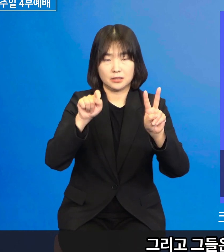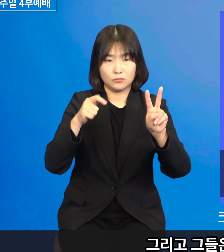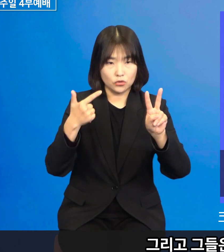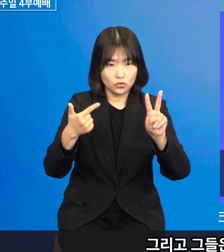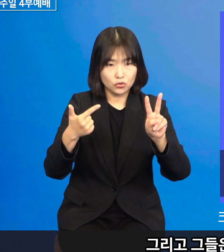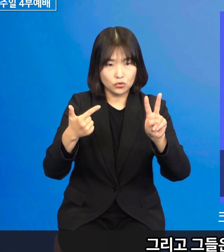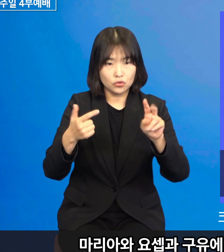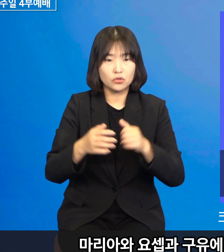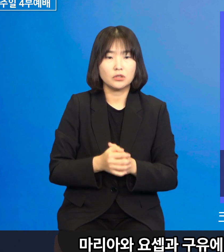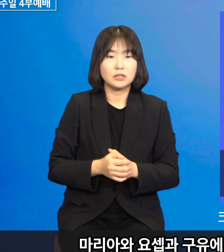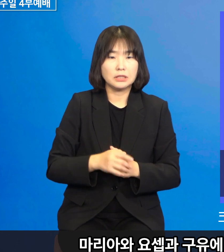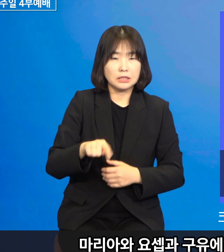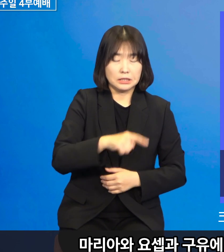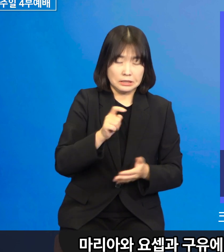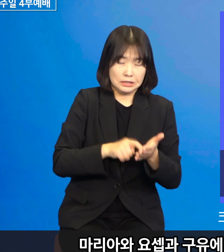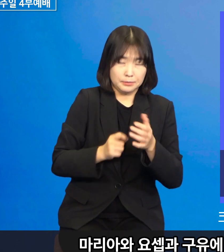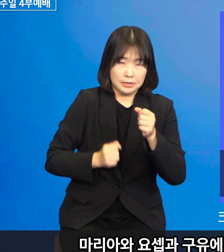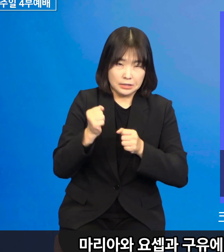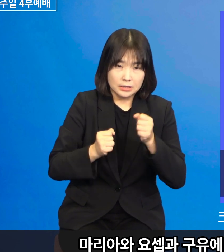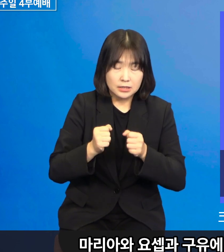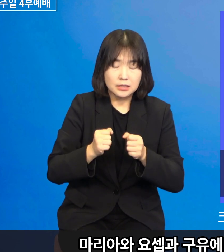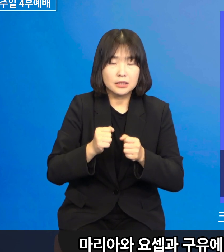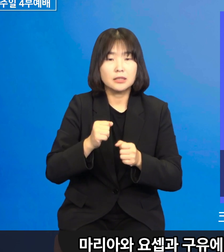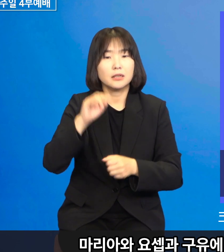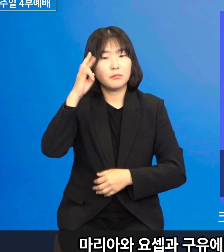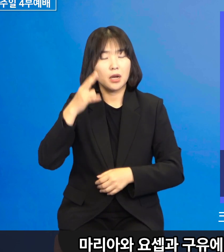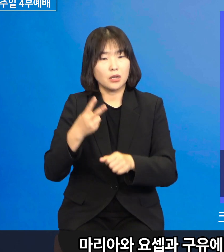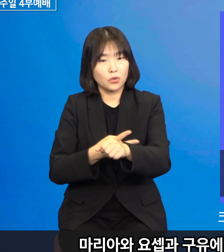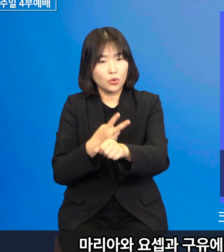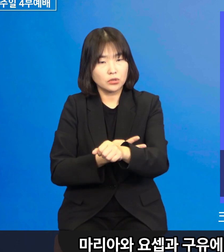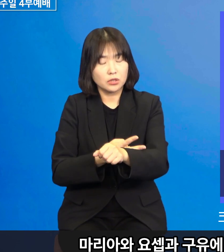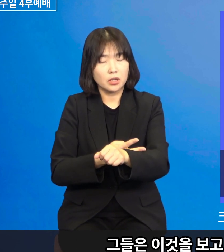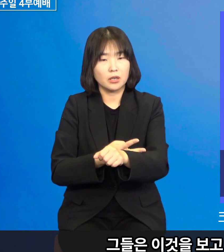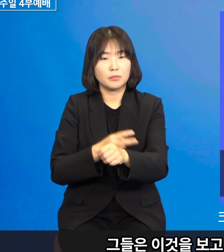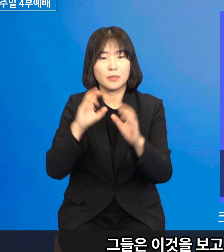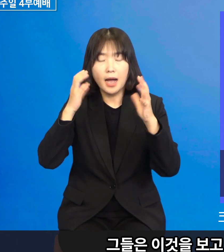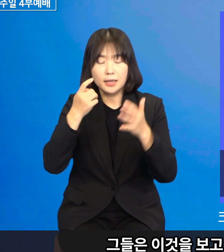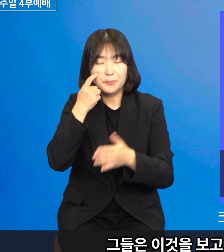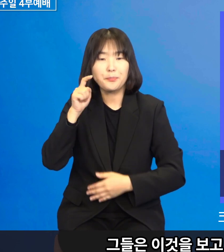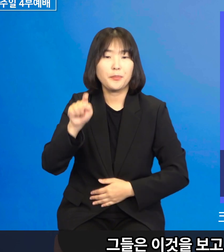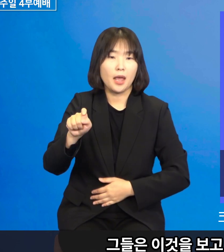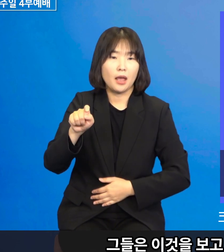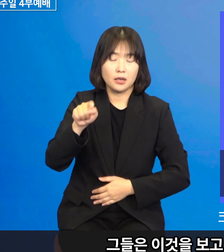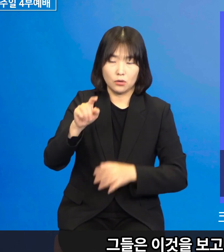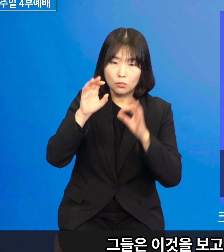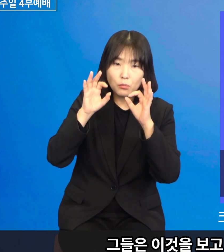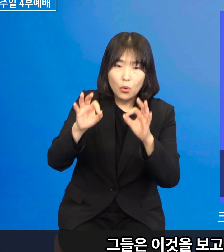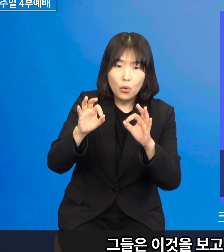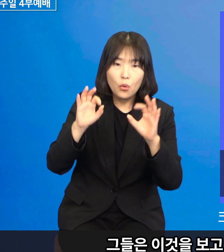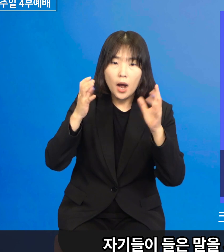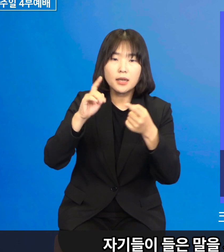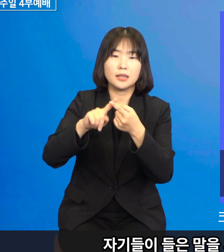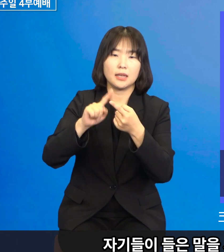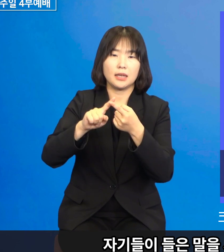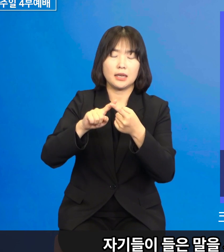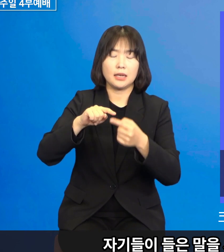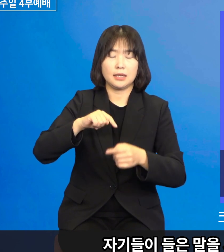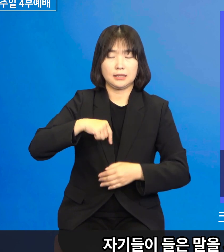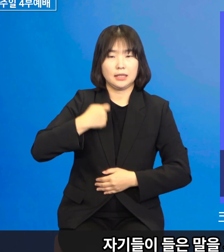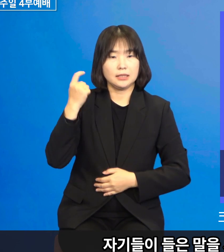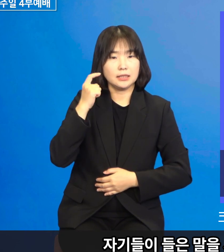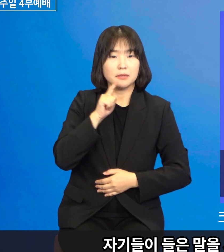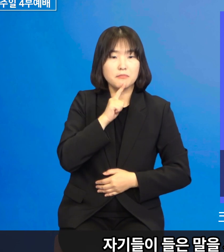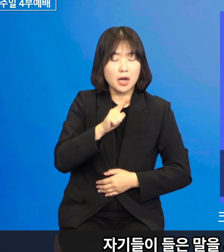그리고 그들은 급히 달려가서 마리아와 요셉과 그 위에 누워있는 아기를 찾아냈다. 그들은 이것을 보고 나서 이 아기에 관하여 자기들이 들은